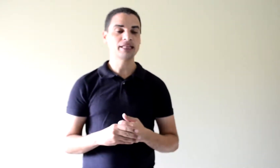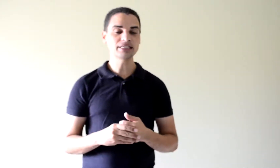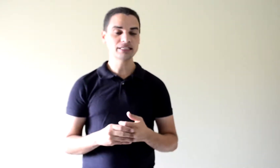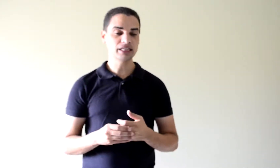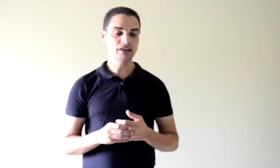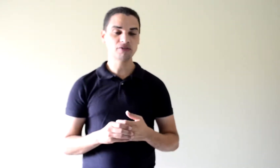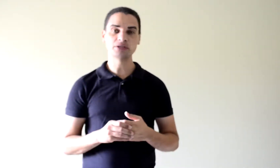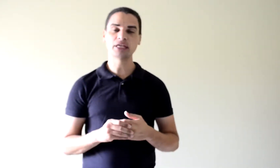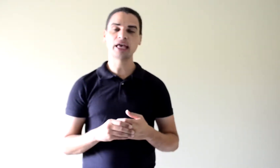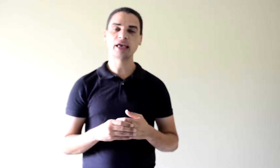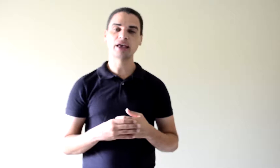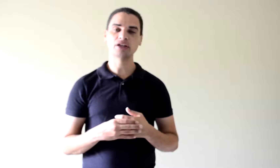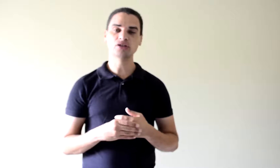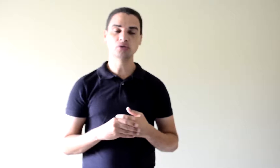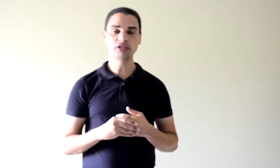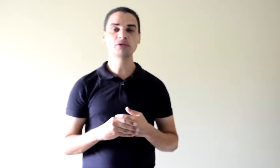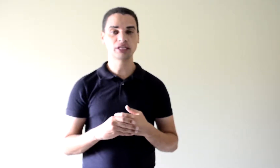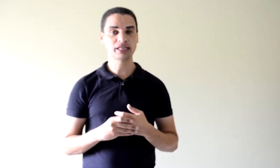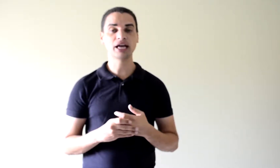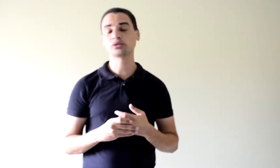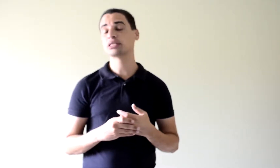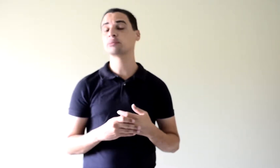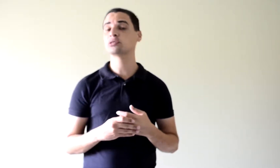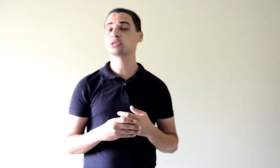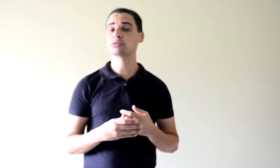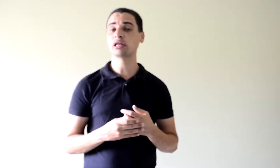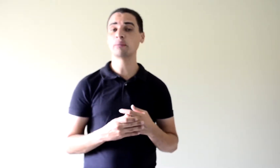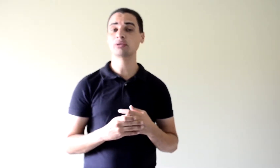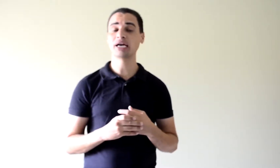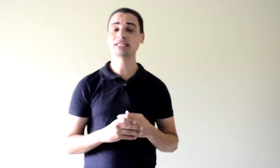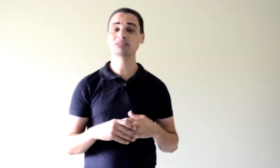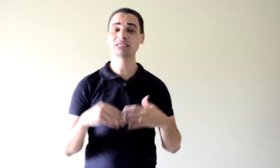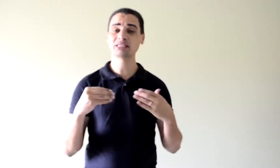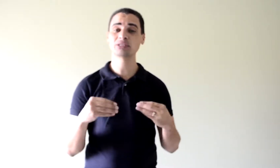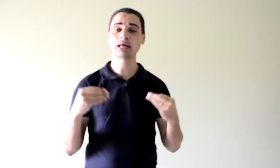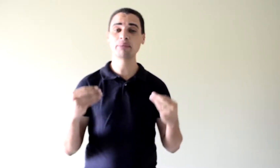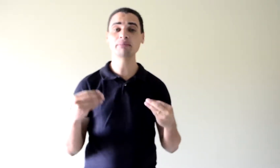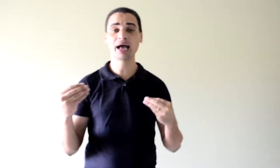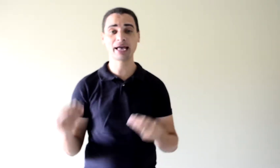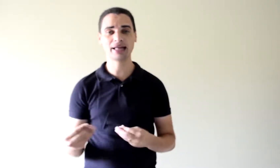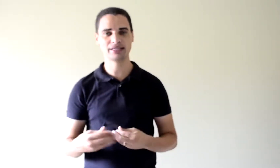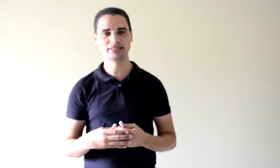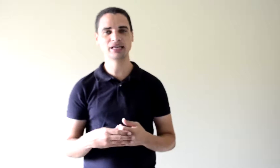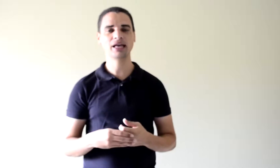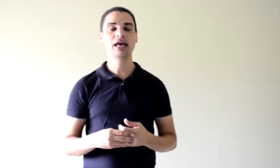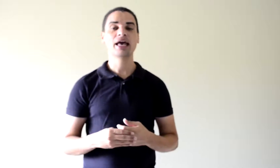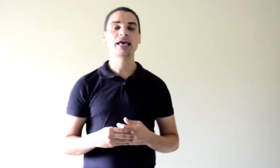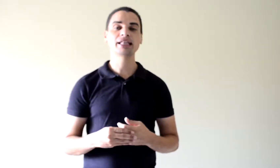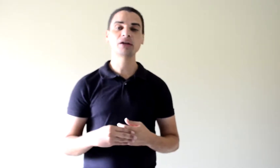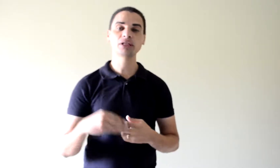Nesses níveis, no nível sintático, as expressões não manuais elas precisam estar bem marcadas, né? É claro que tem